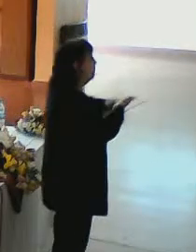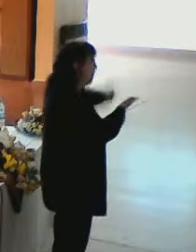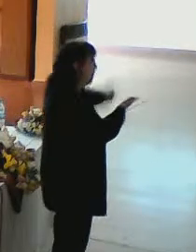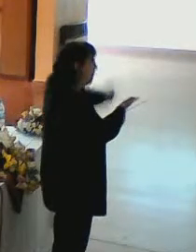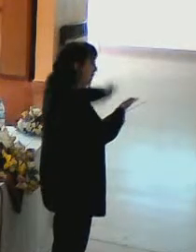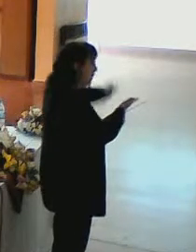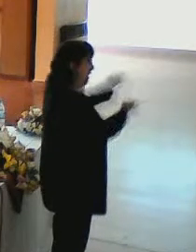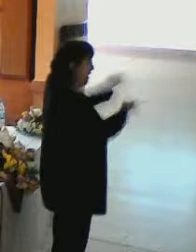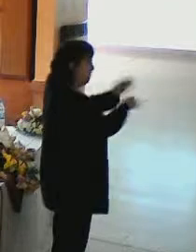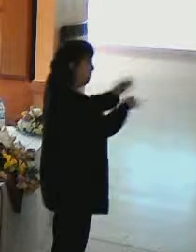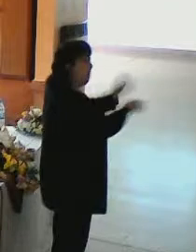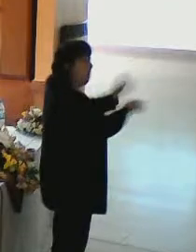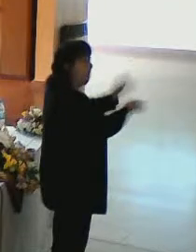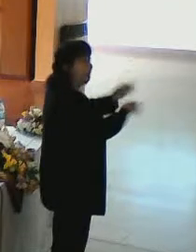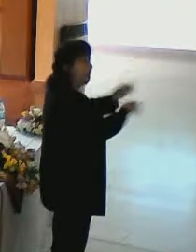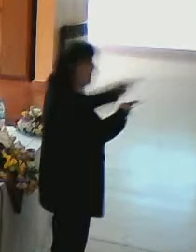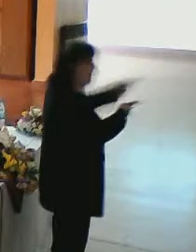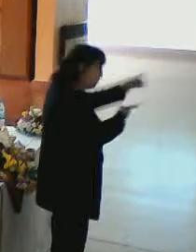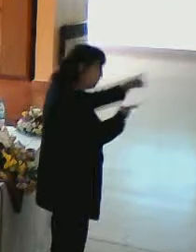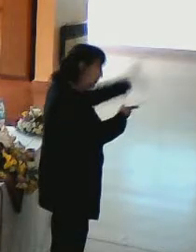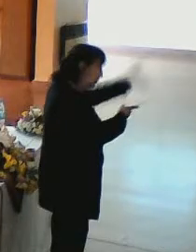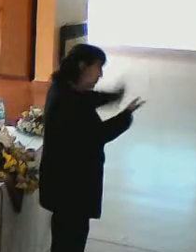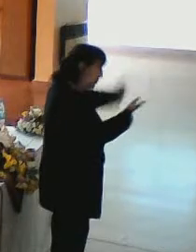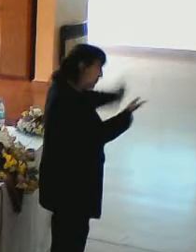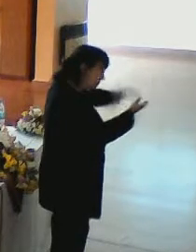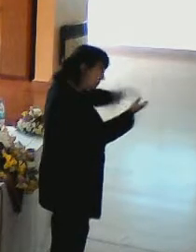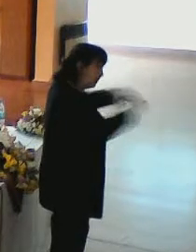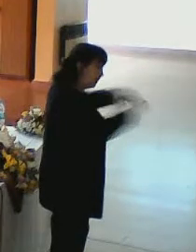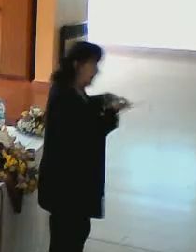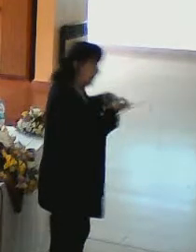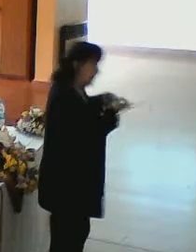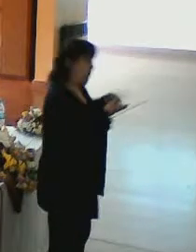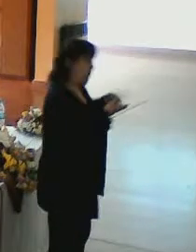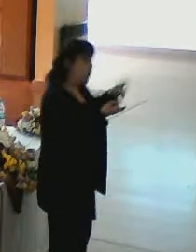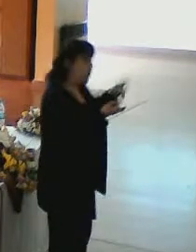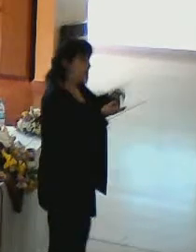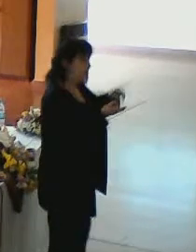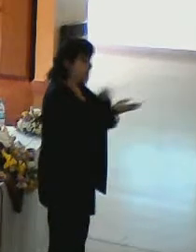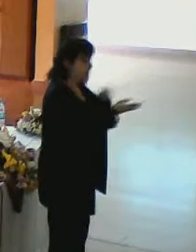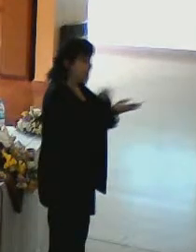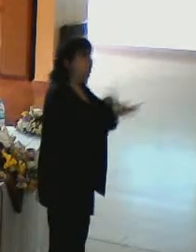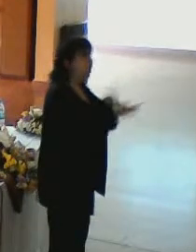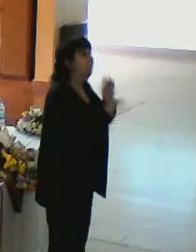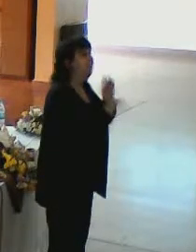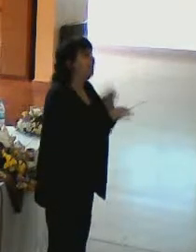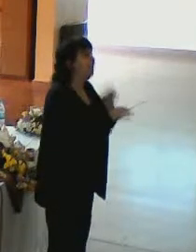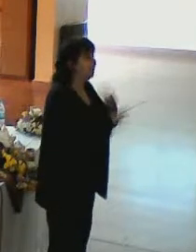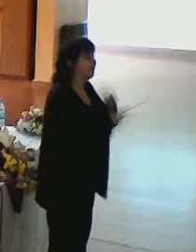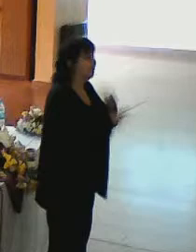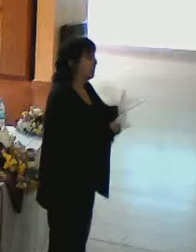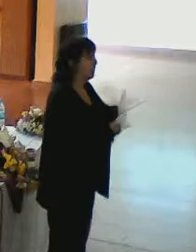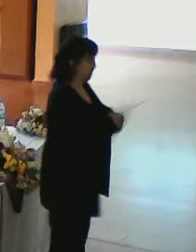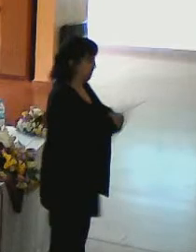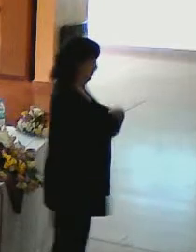seña para que ellos nos puedan mandar el informe a la próxima consulta.